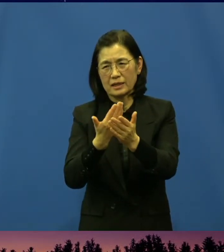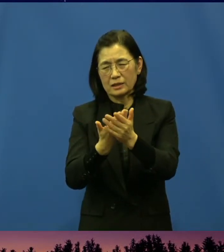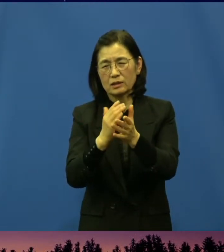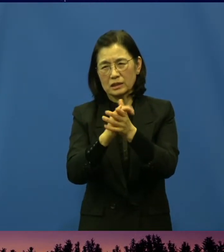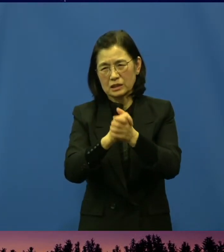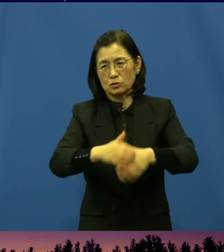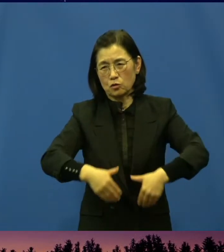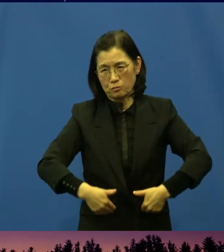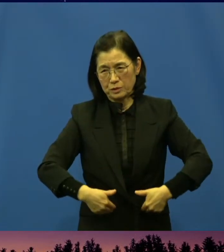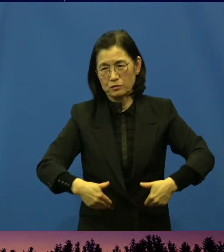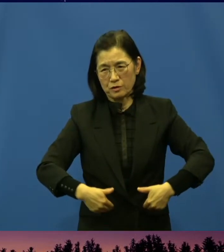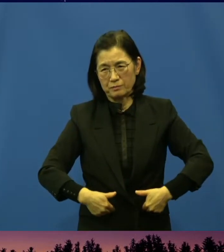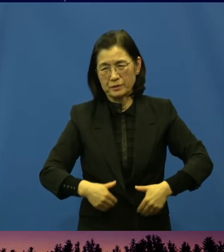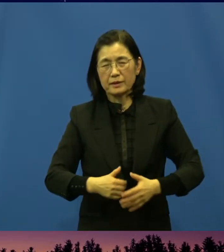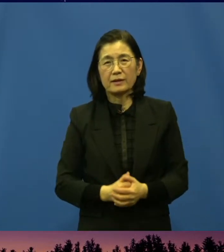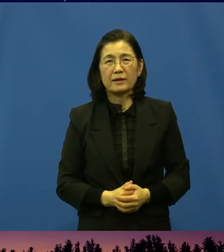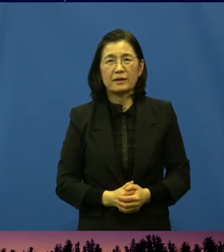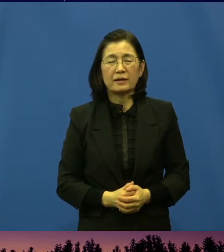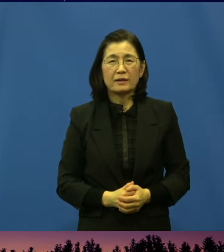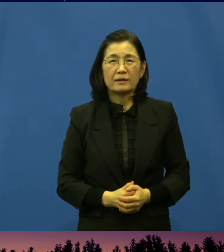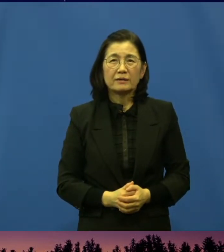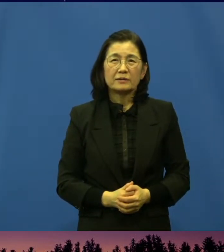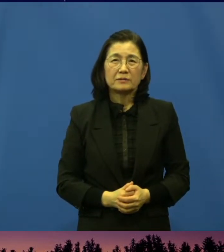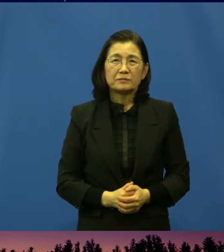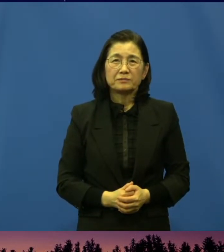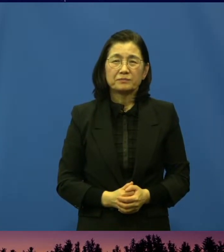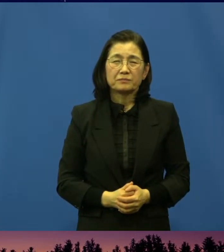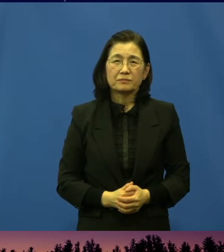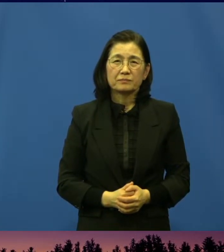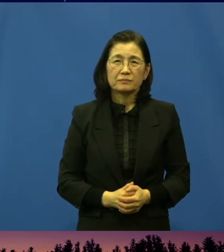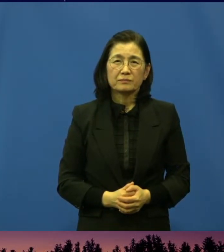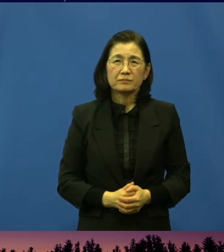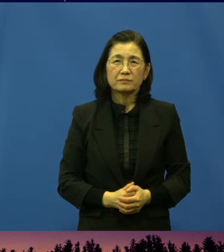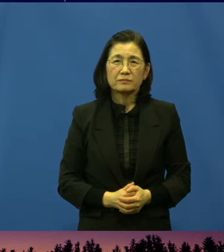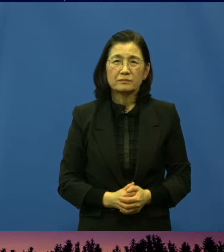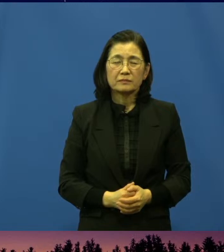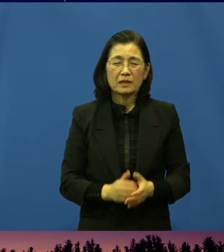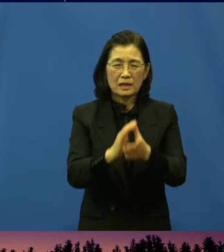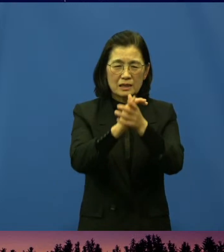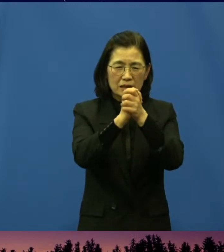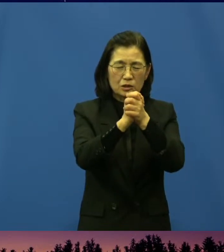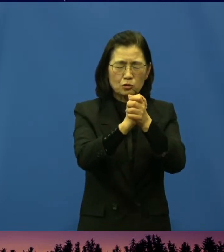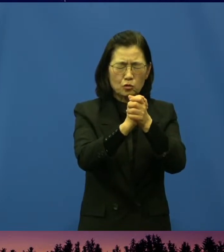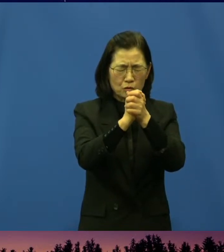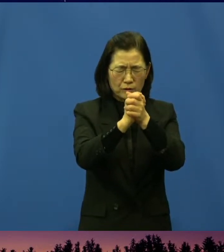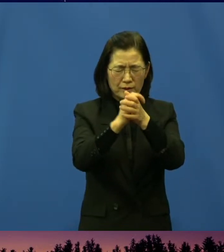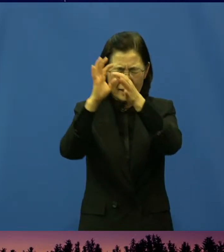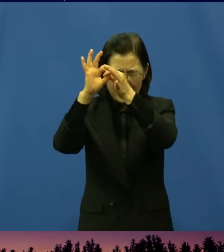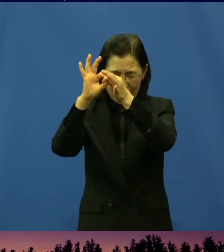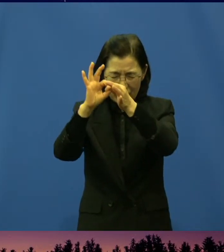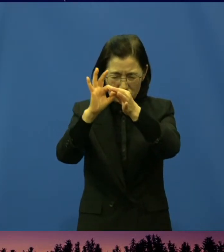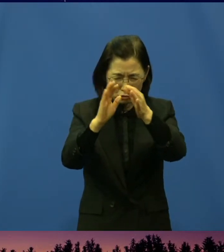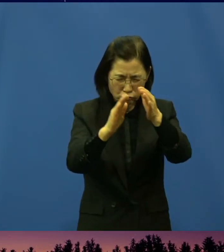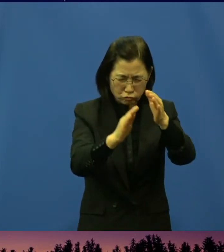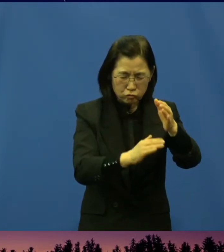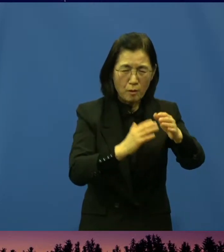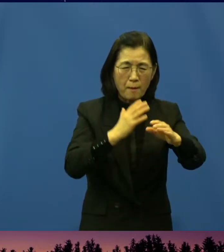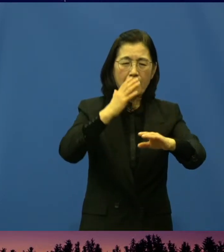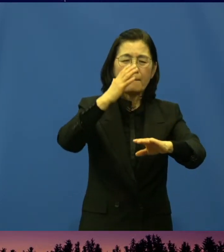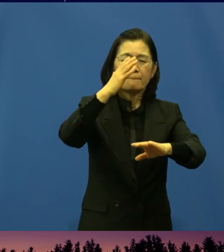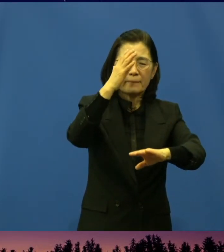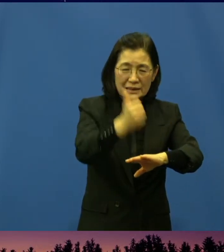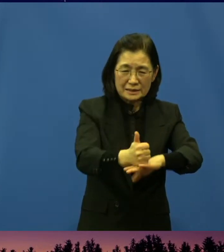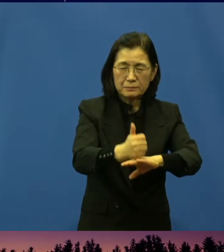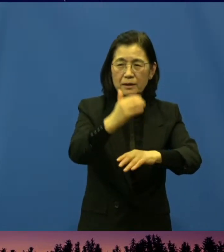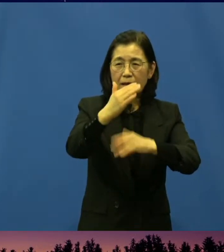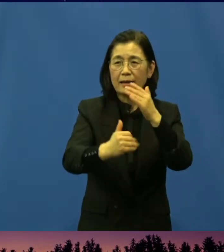내가 기도를 해야죠. 내가 소원도 아뢰고. 근데 최종적인 것은 하나님의 뜻이 이루어져야 되거든.